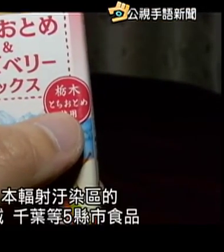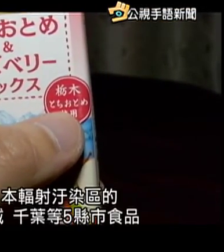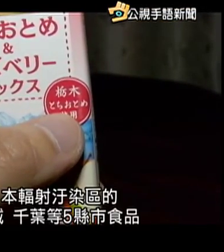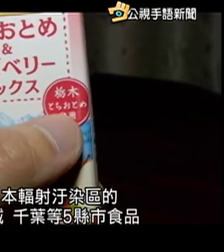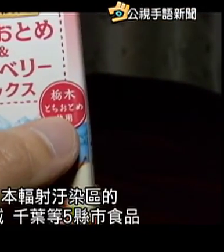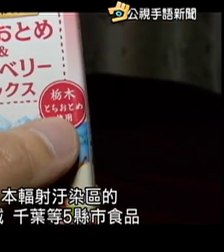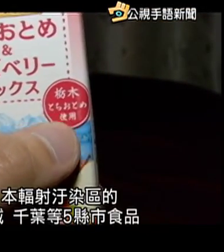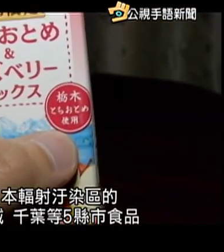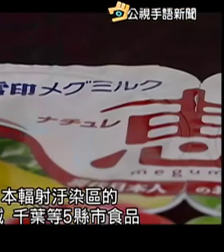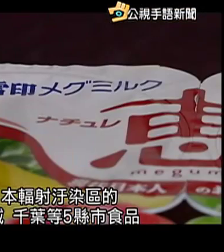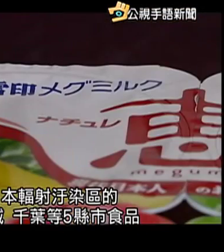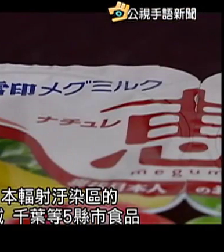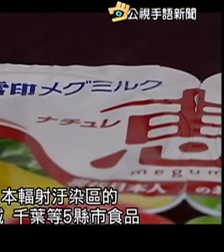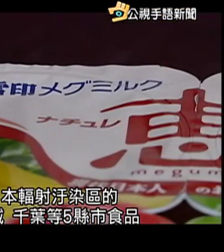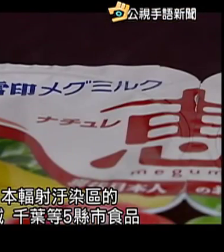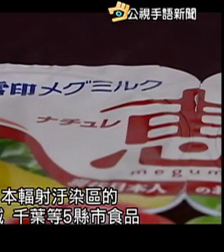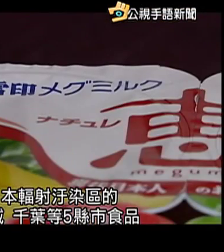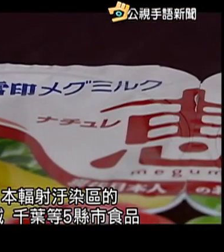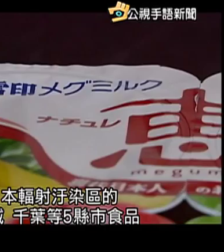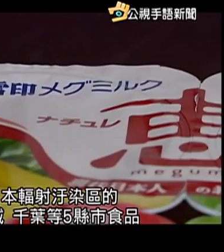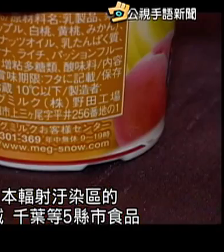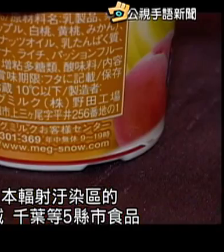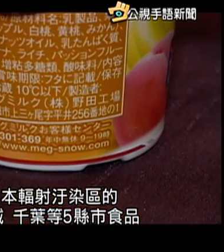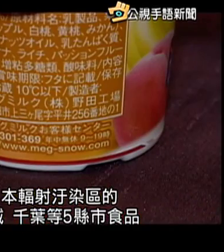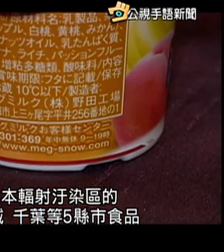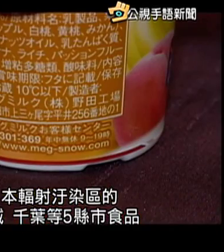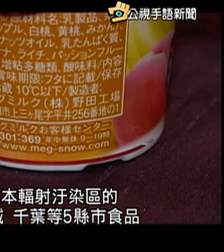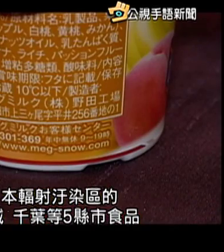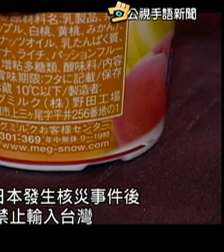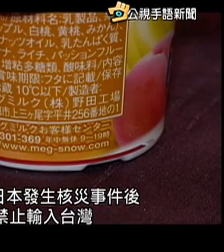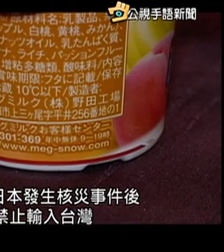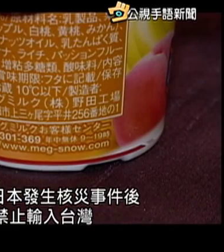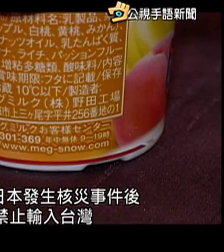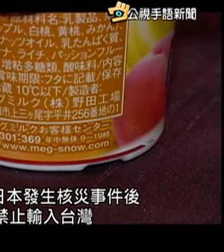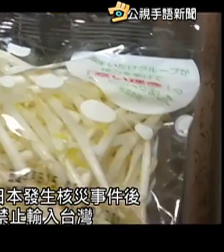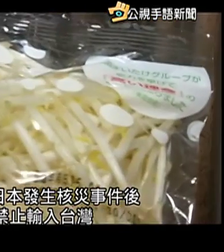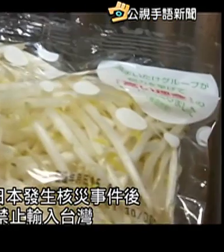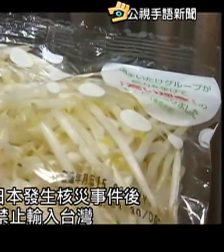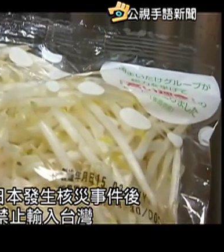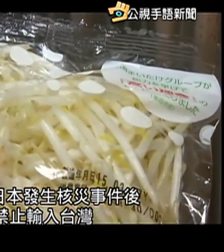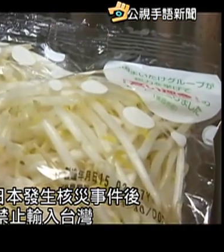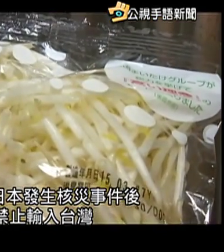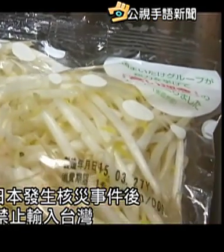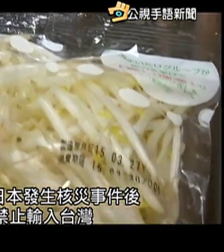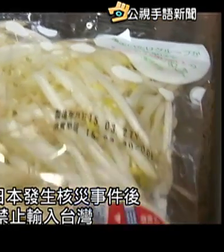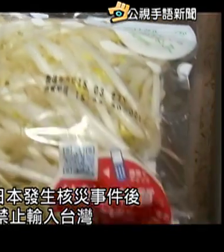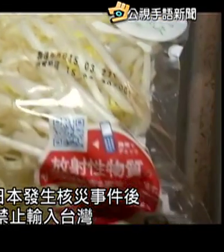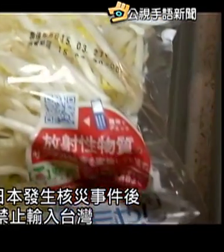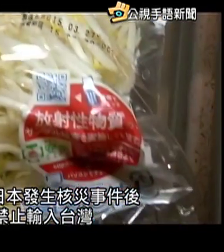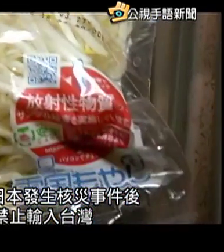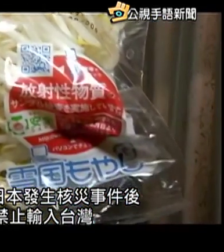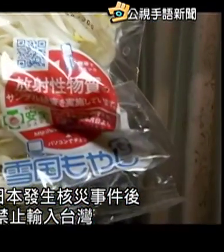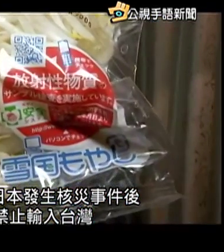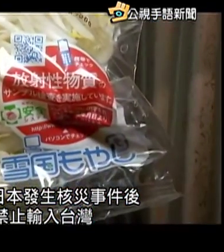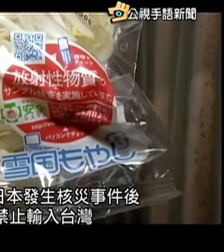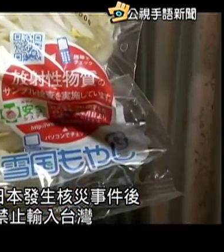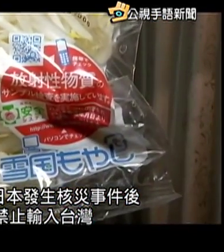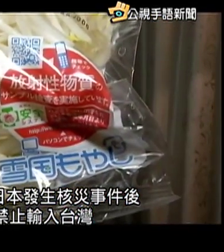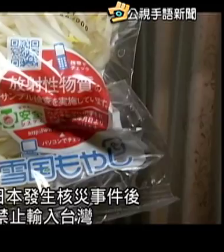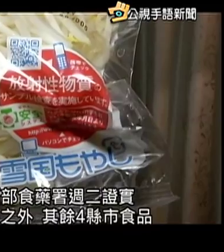染区的福岛、茨城、千叶等五县市食品，从4年前日本发生核灾事件后就禁止输入台湾。不过卫福部食